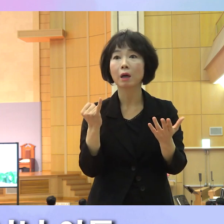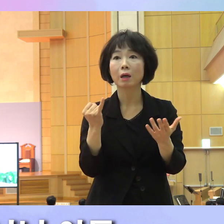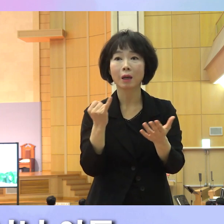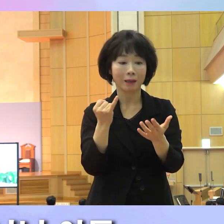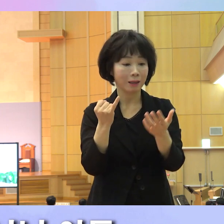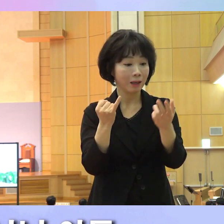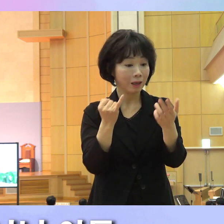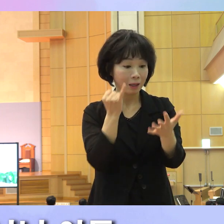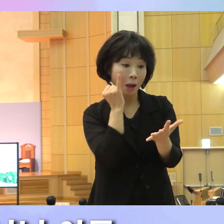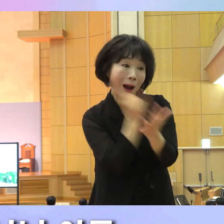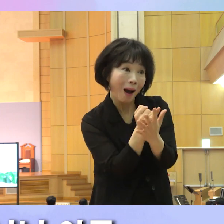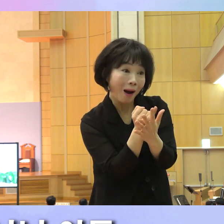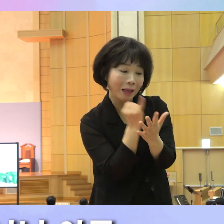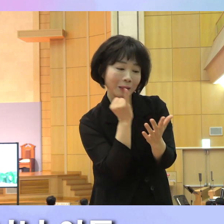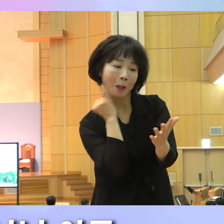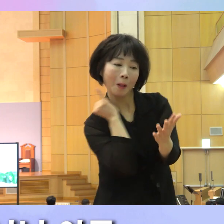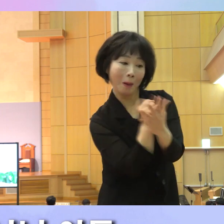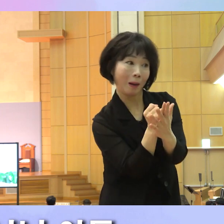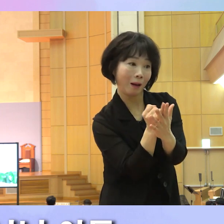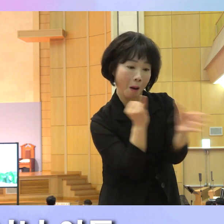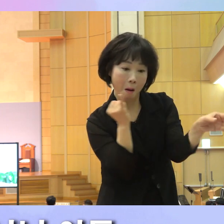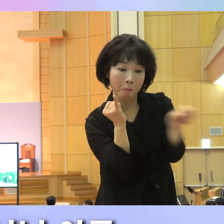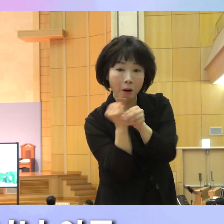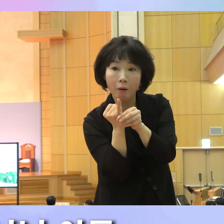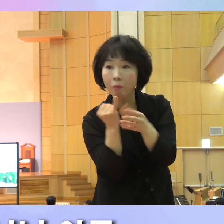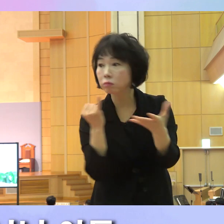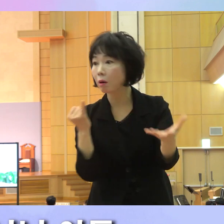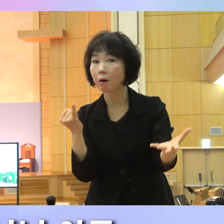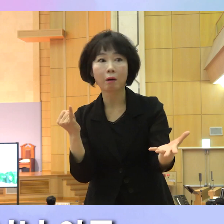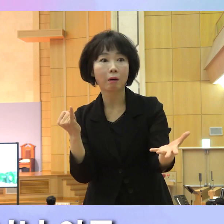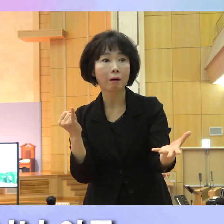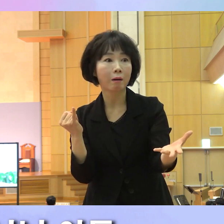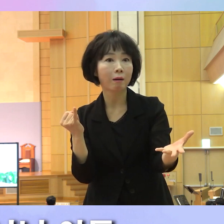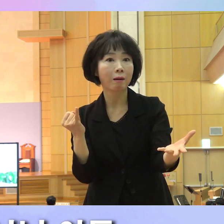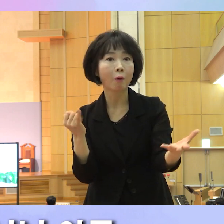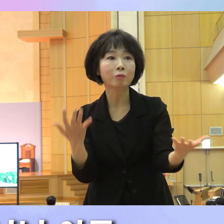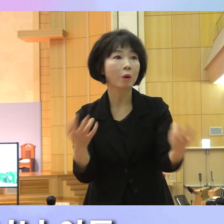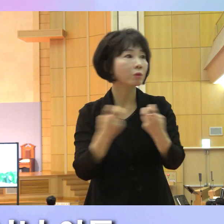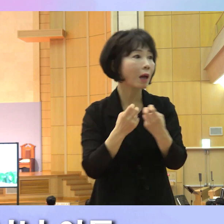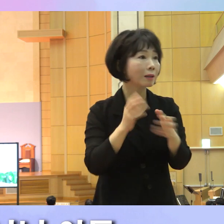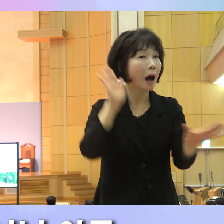7째까지 살았는데 나중에 만일에 부활이 있다면,